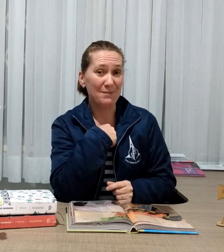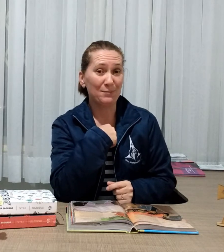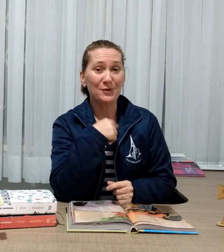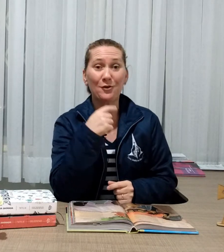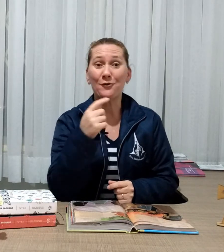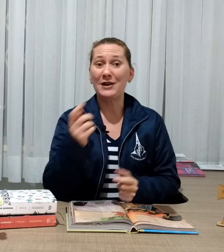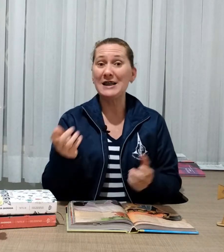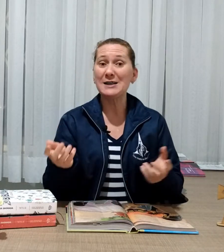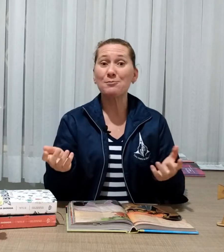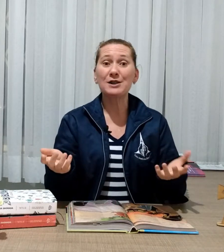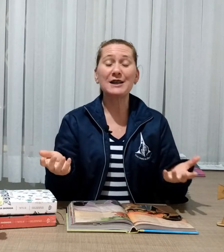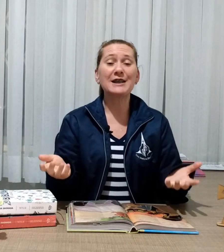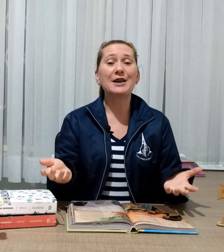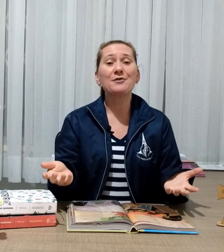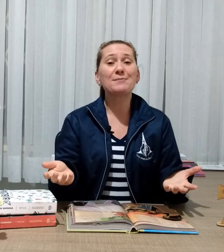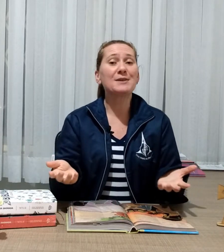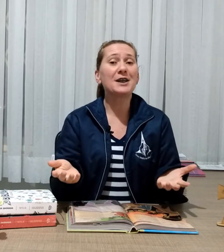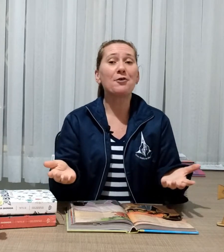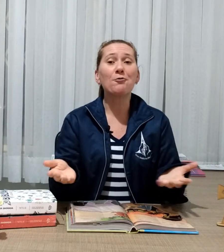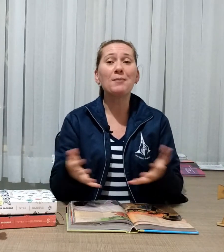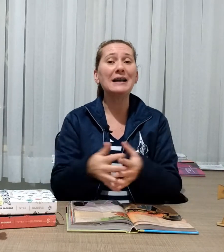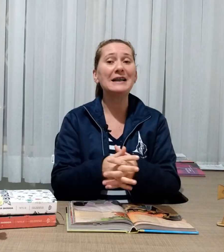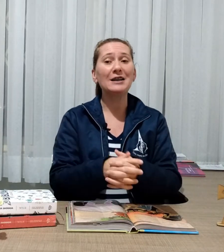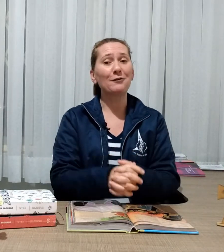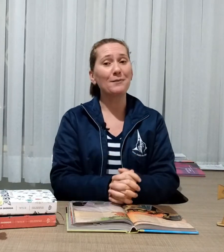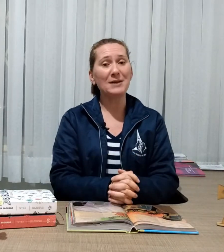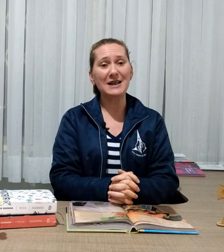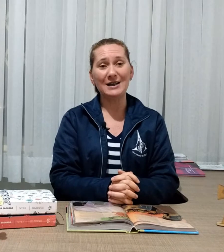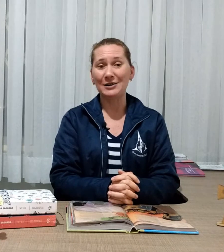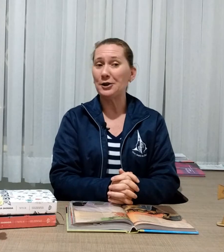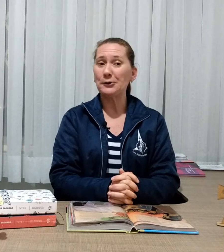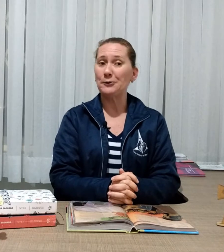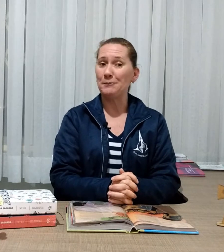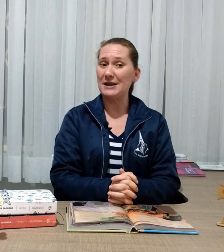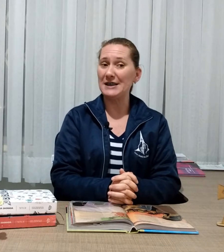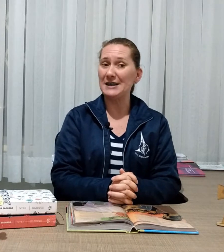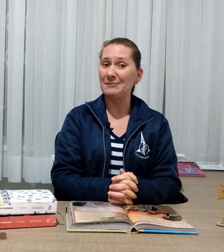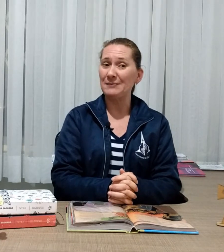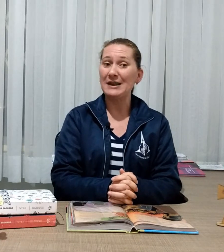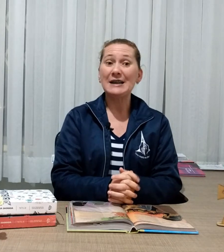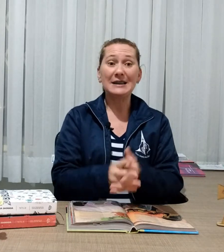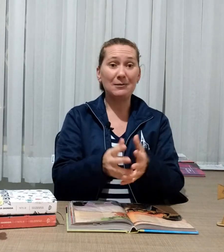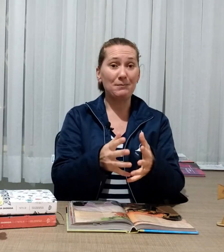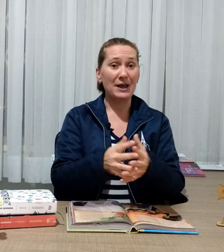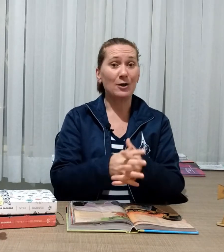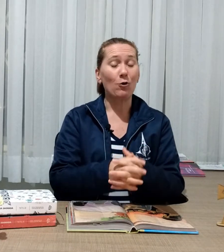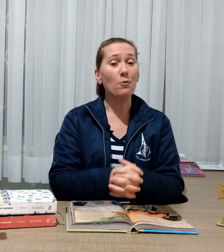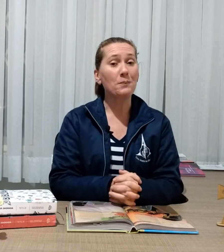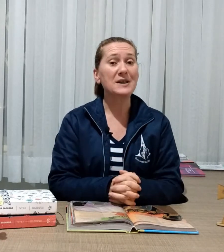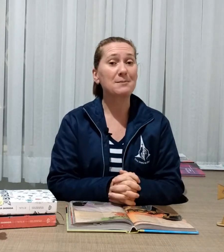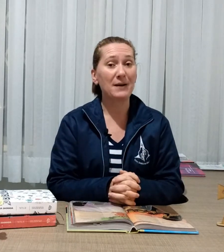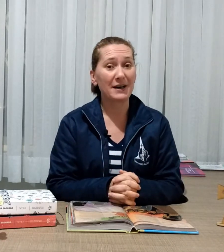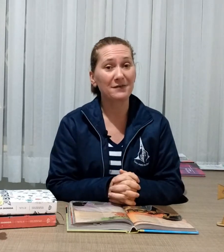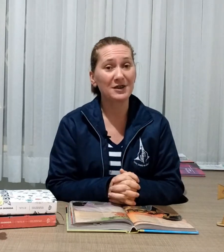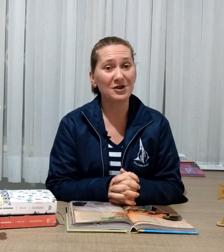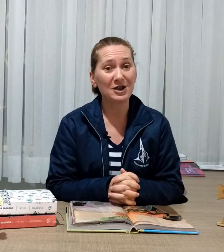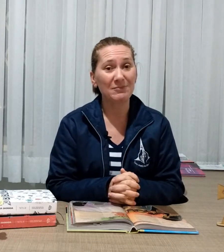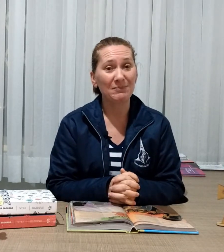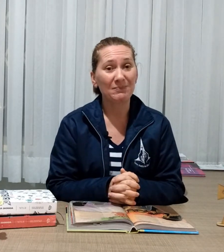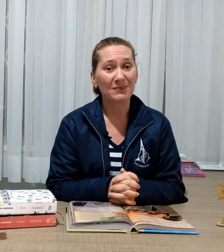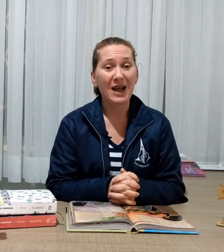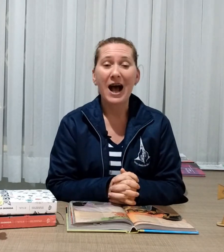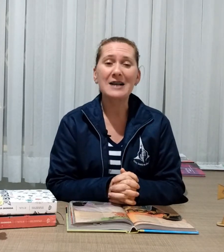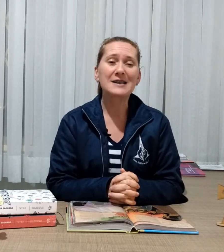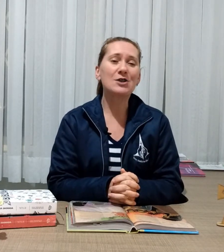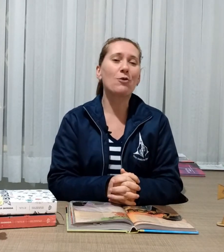Eu, por exemplo, sou feliz porque Deus me deu uma linda família, comida, também roupas para